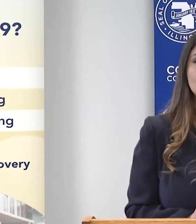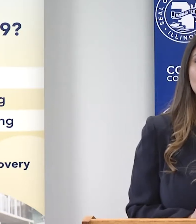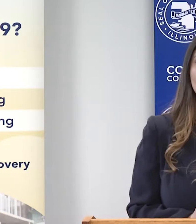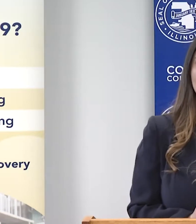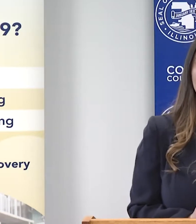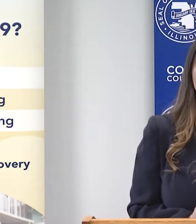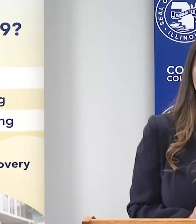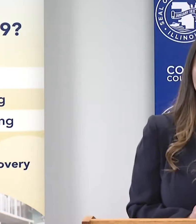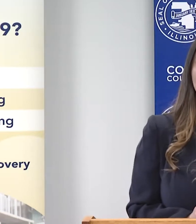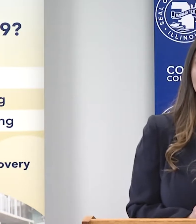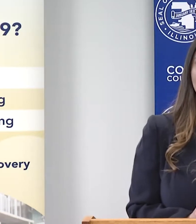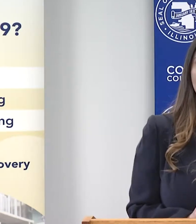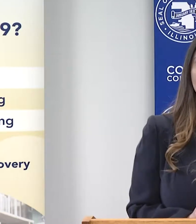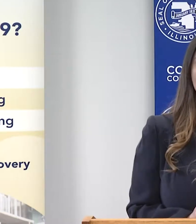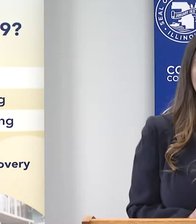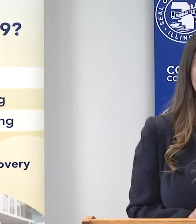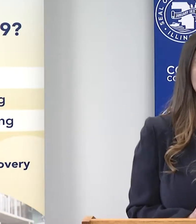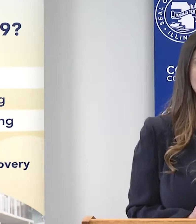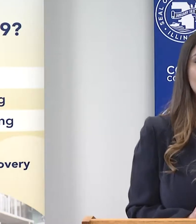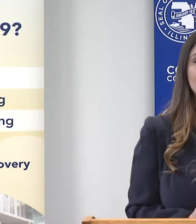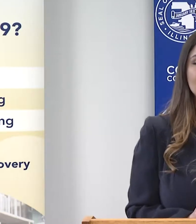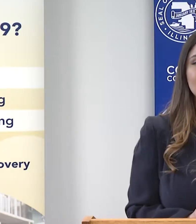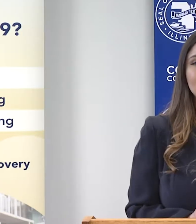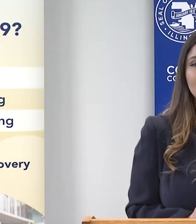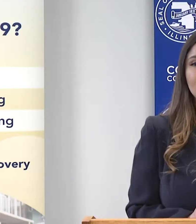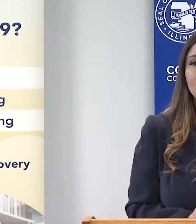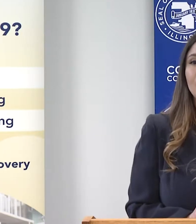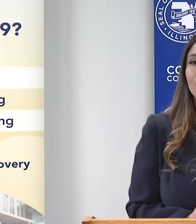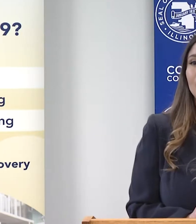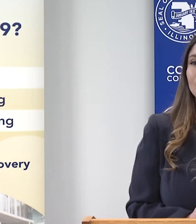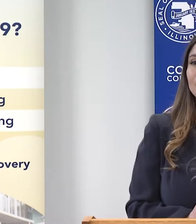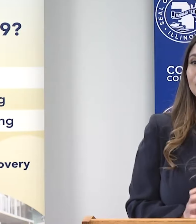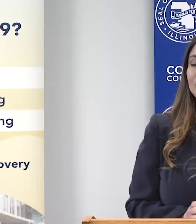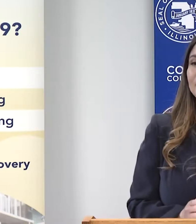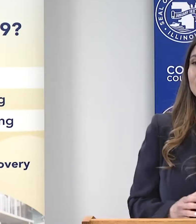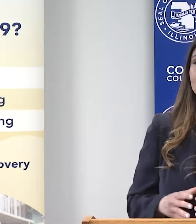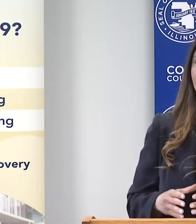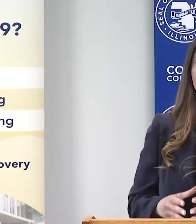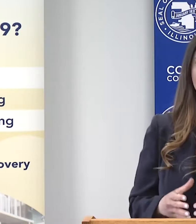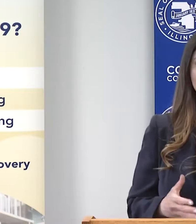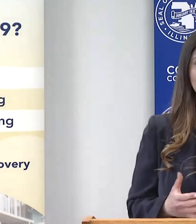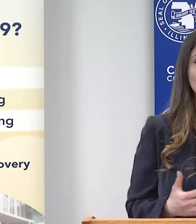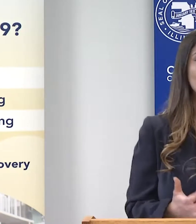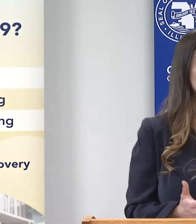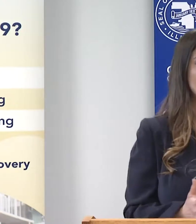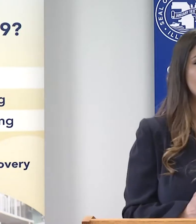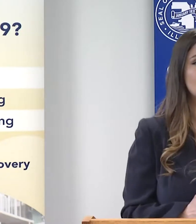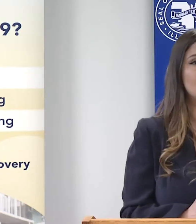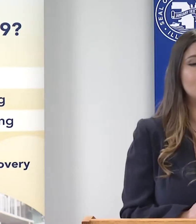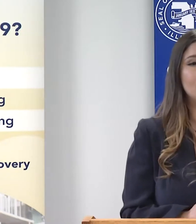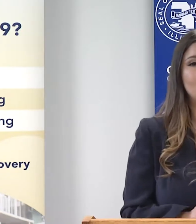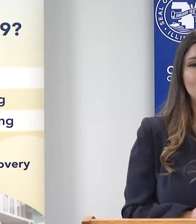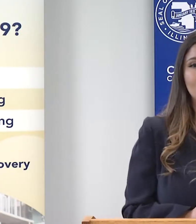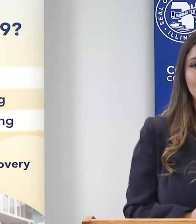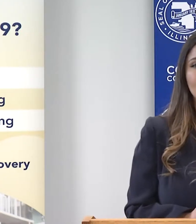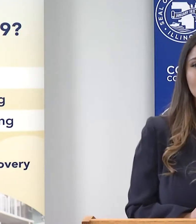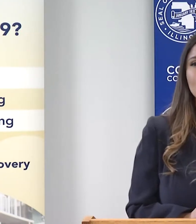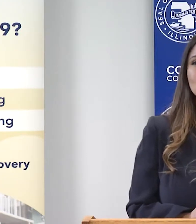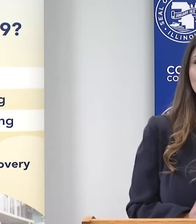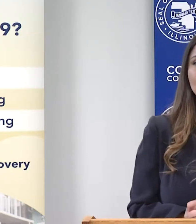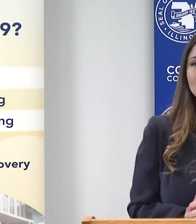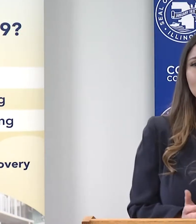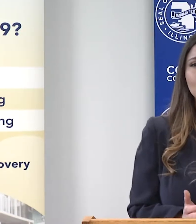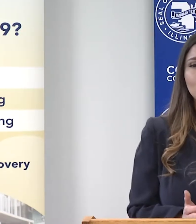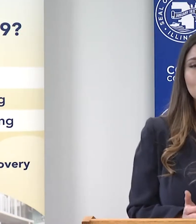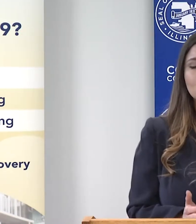Torres con nosotros, que ayudó a proveer más de 20,000 diferentes comidas durante la pandemia.